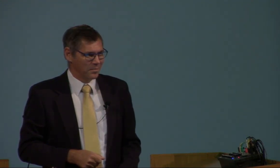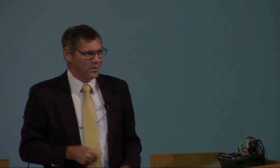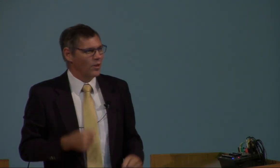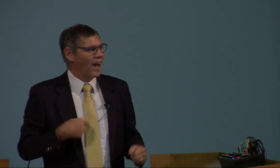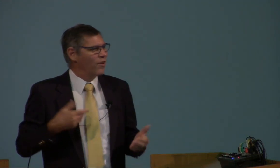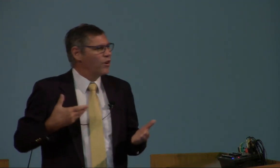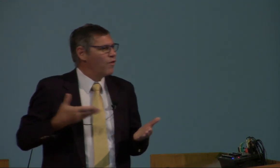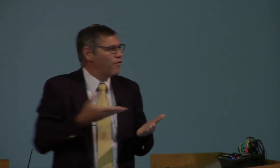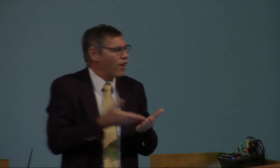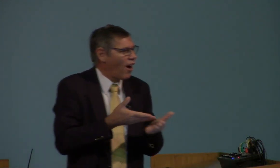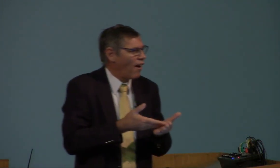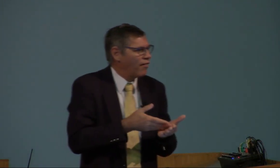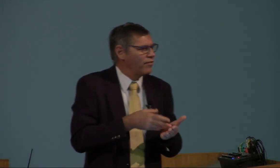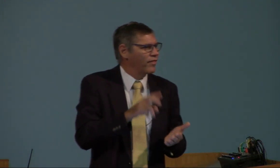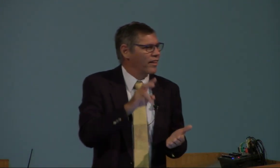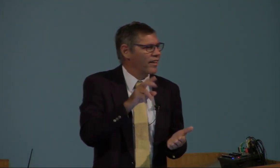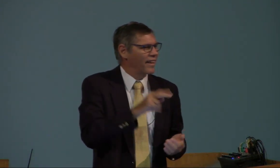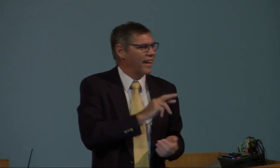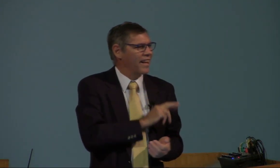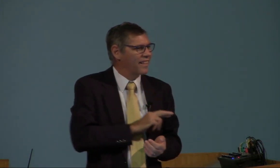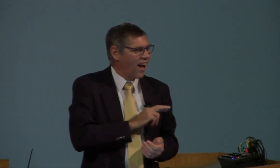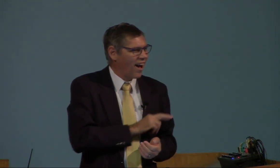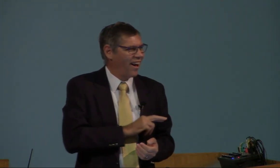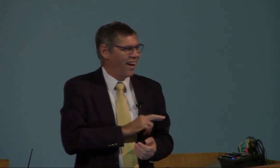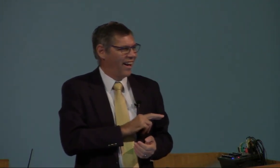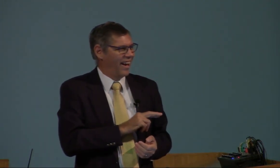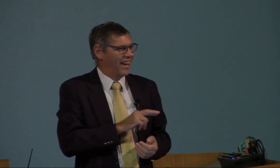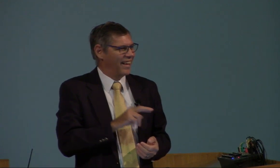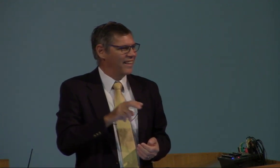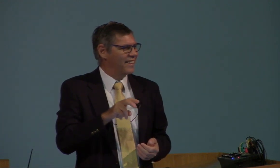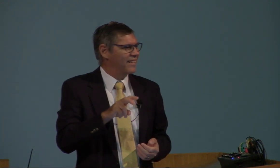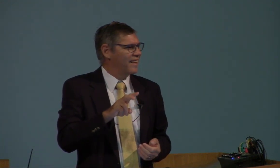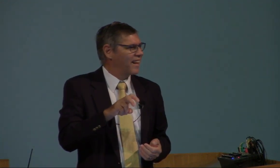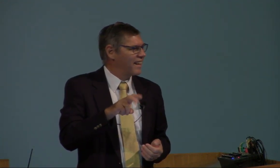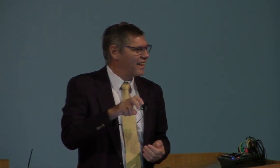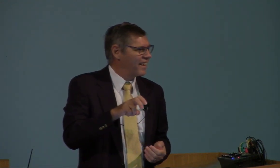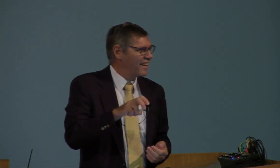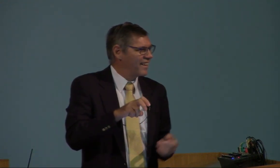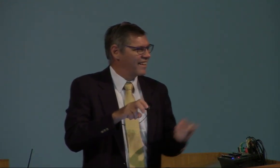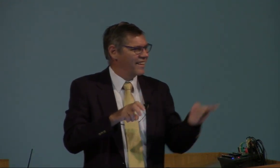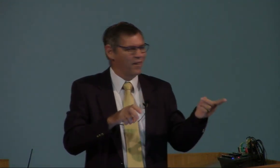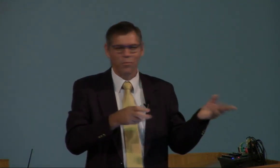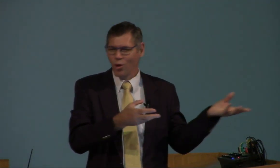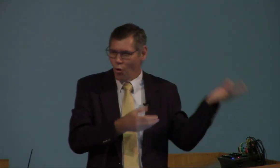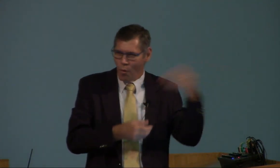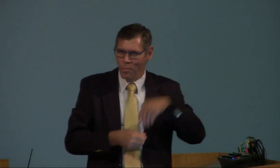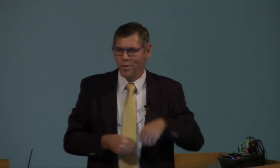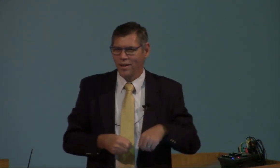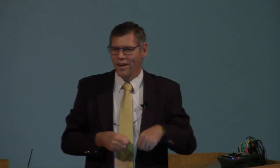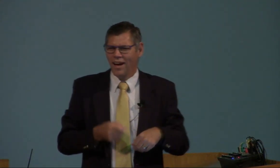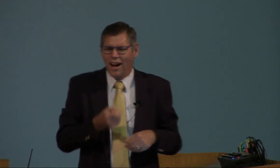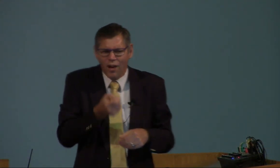Ek wil nou vra vir Rita en Dirkie om te kom. Hulle gaan so 'n